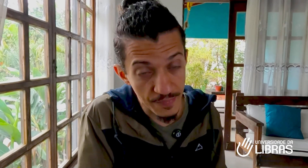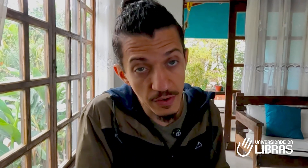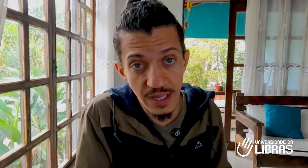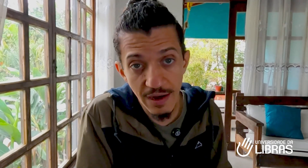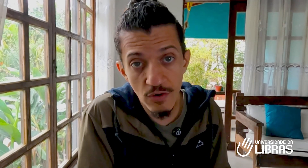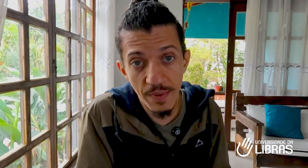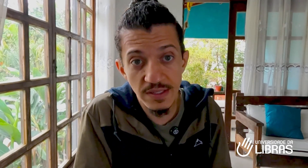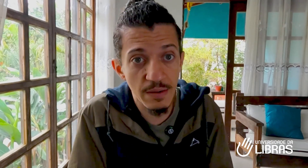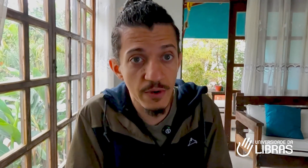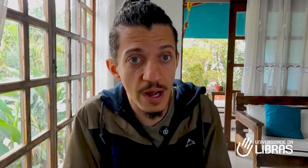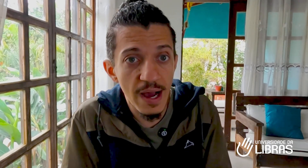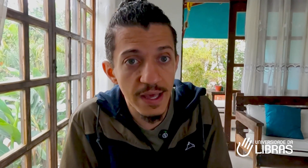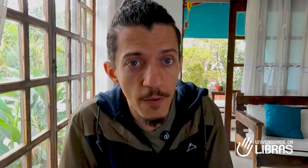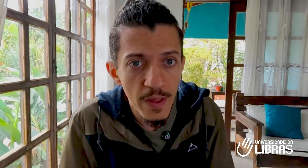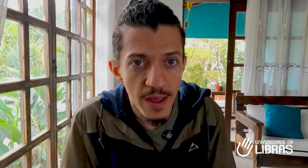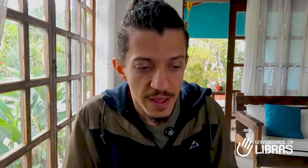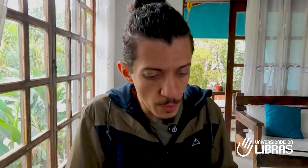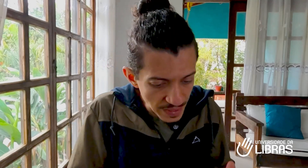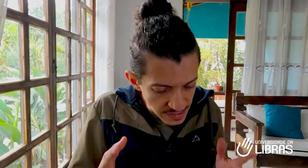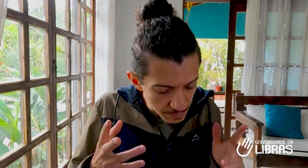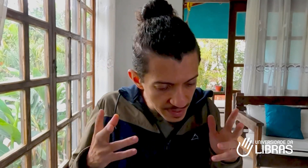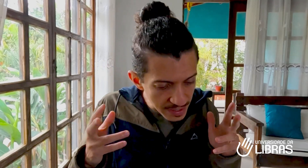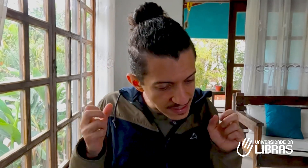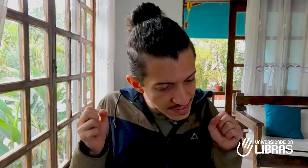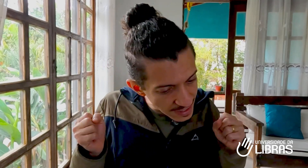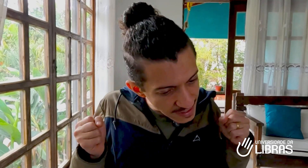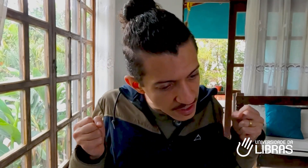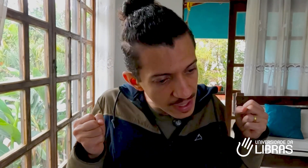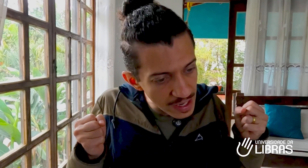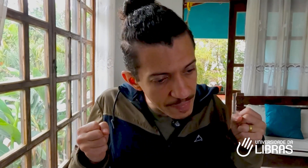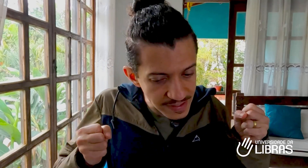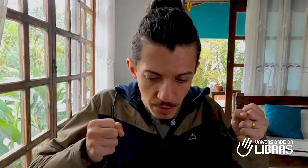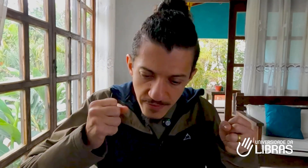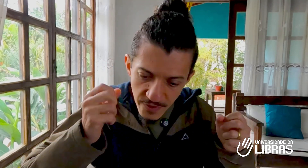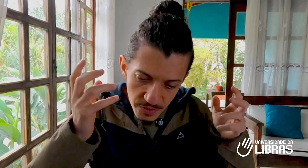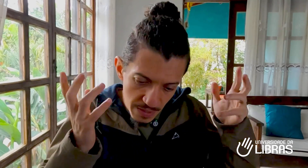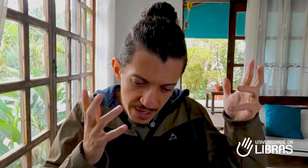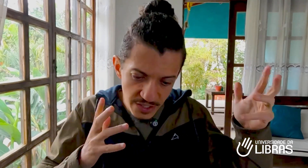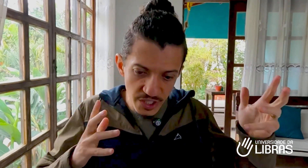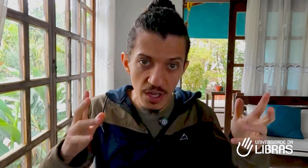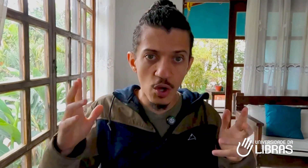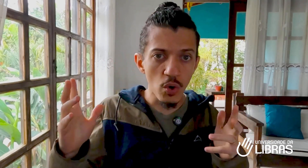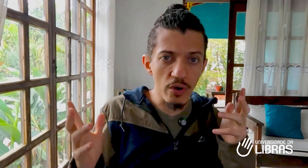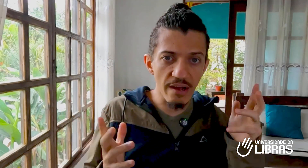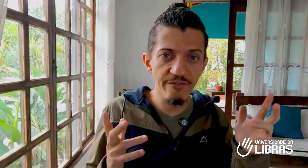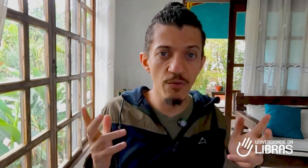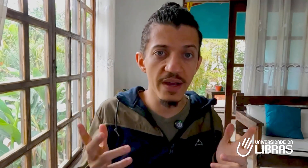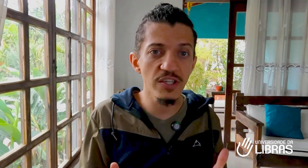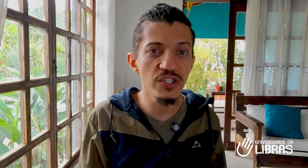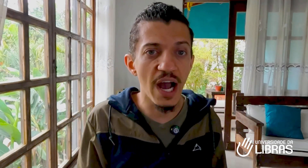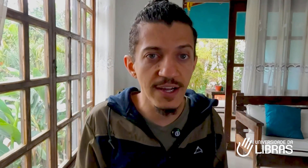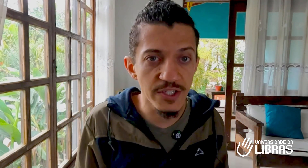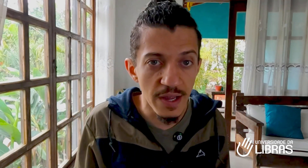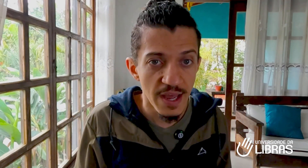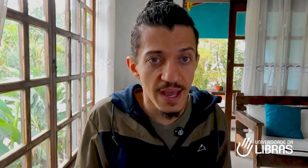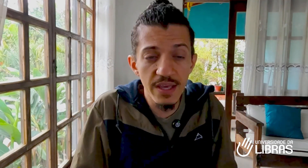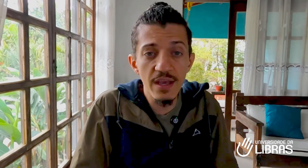estava começando a namorar a Raquel e eu percebia que a sinalização em Libras é como se fosse uma grande coreografia, uma grande arte, em que